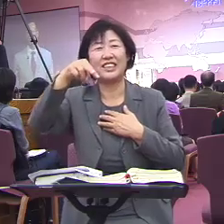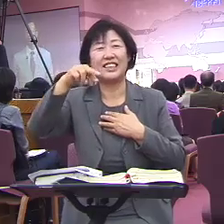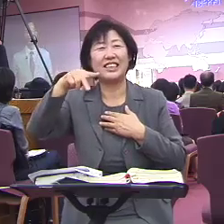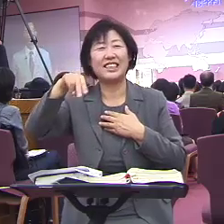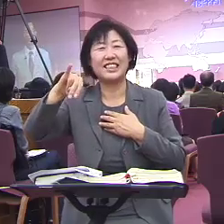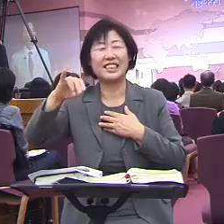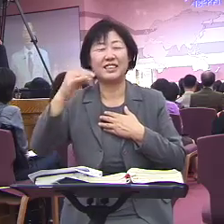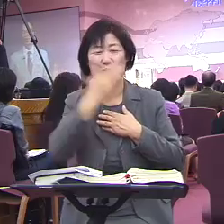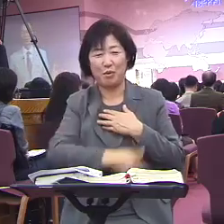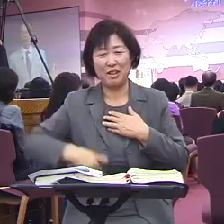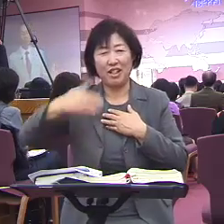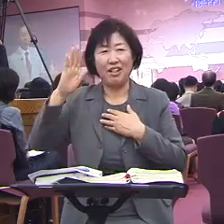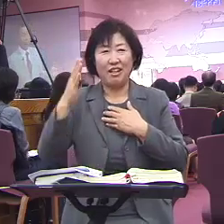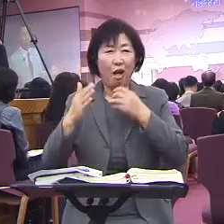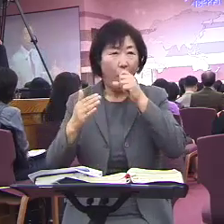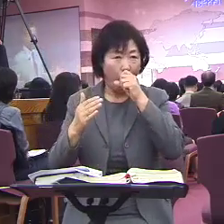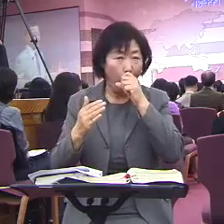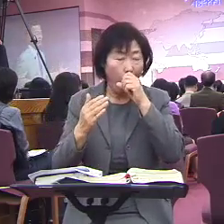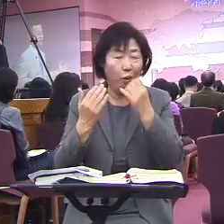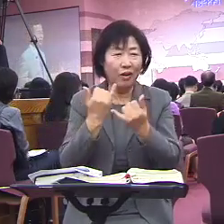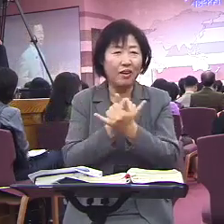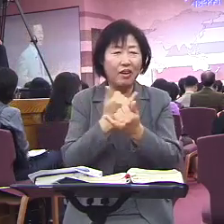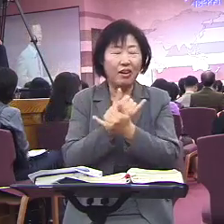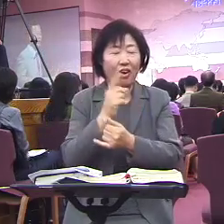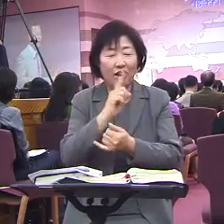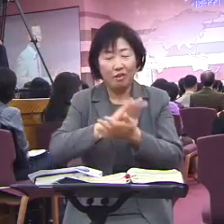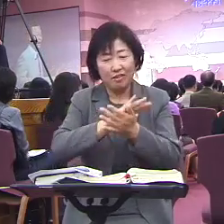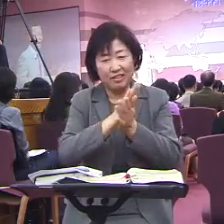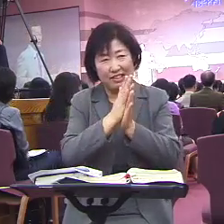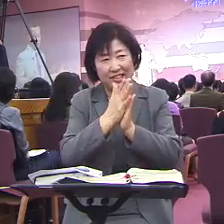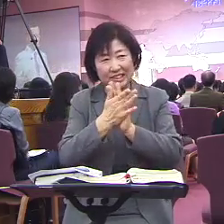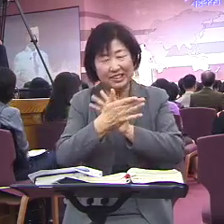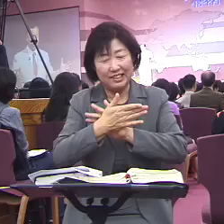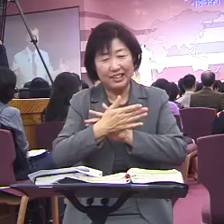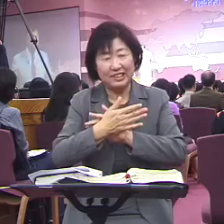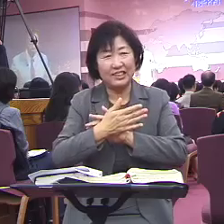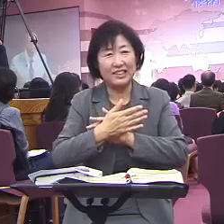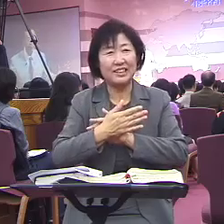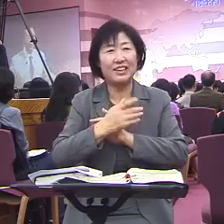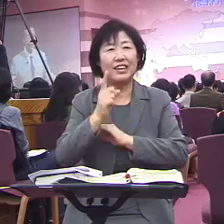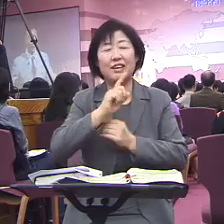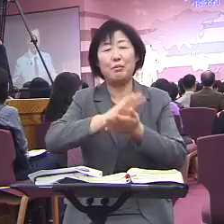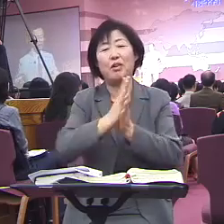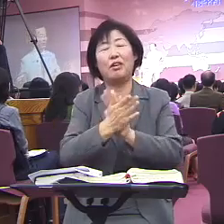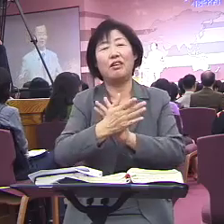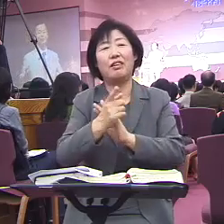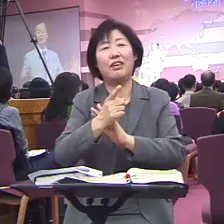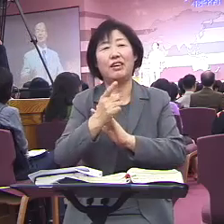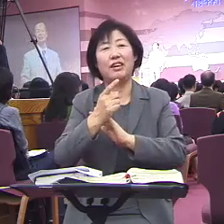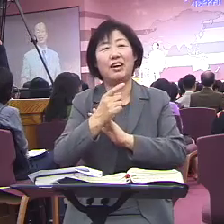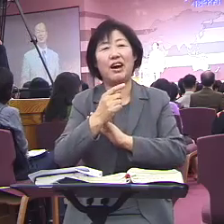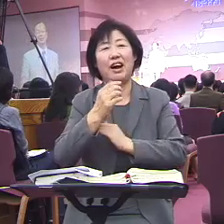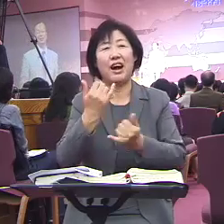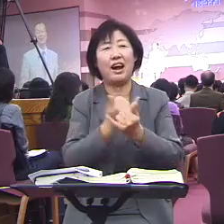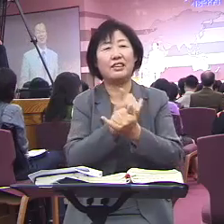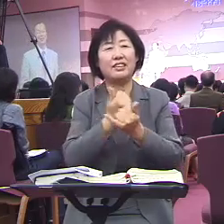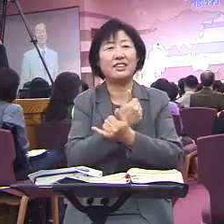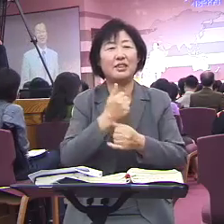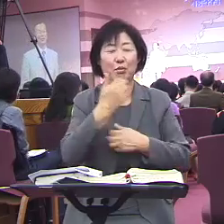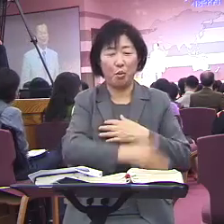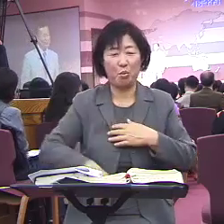줄 알았어요. 언제 변한지도 모르게 아저씨 몸이 딱 되어 있는데 제 믿어지지가